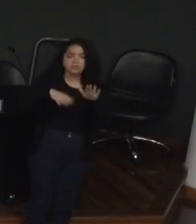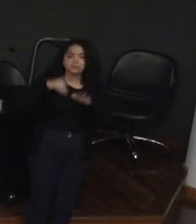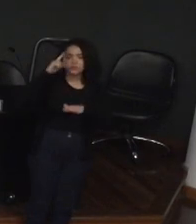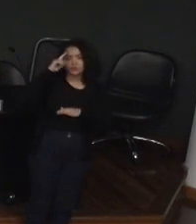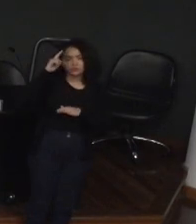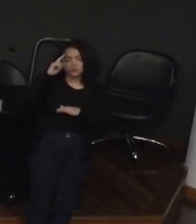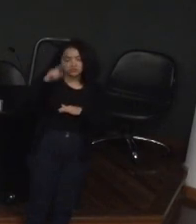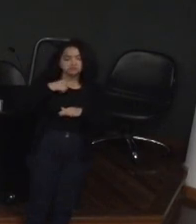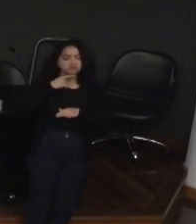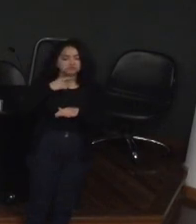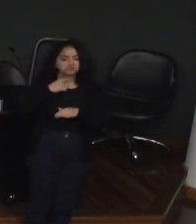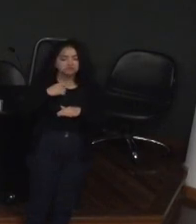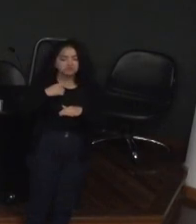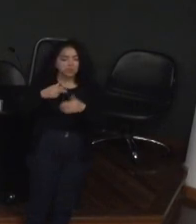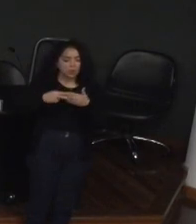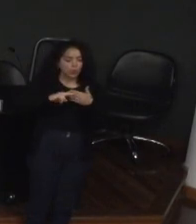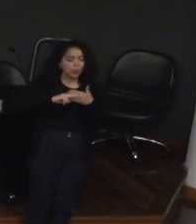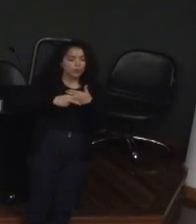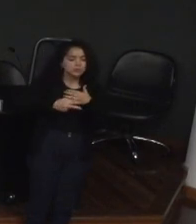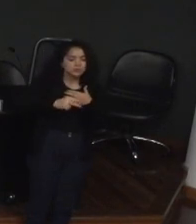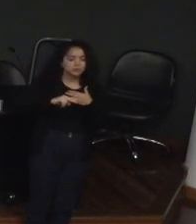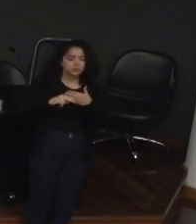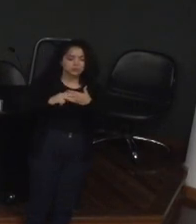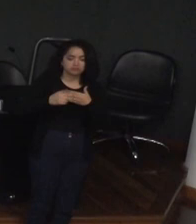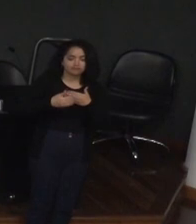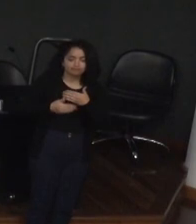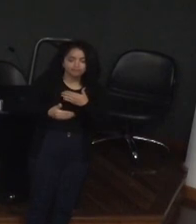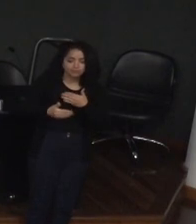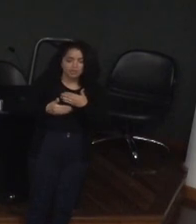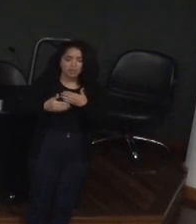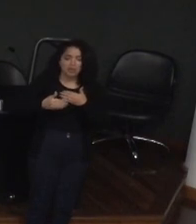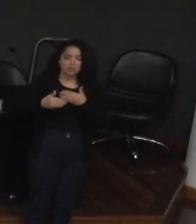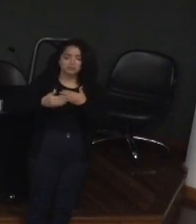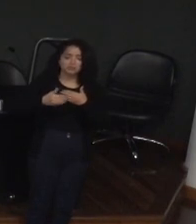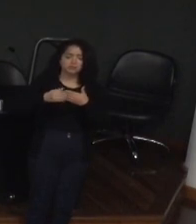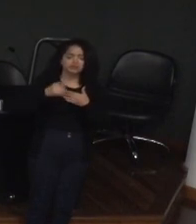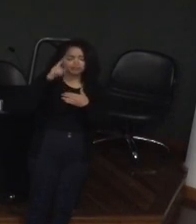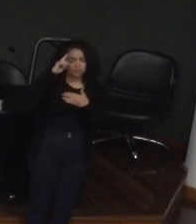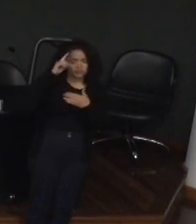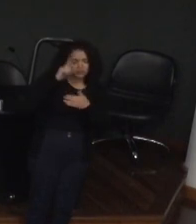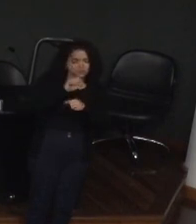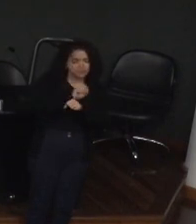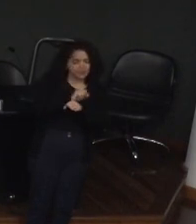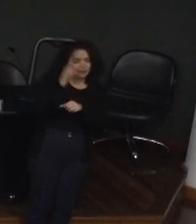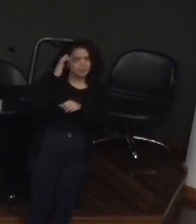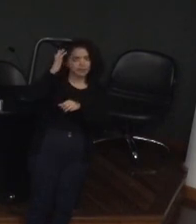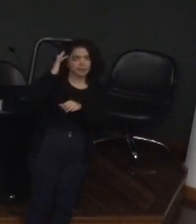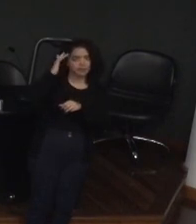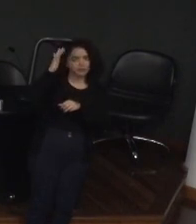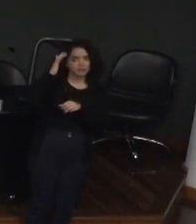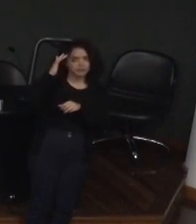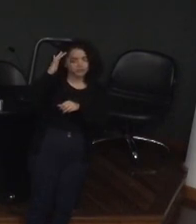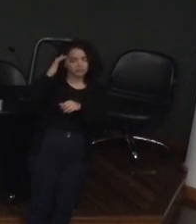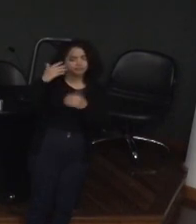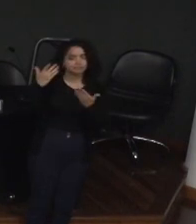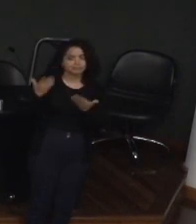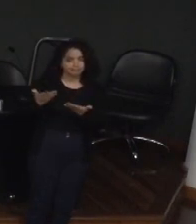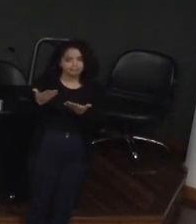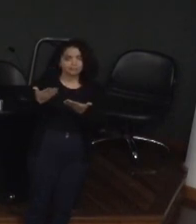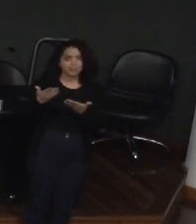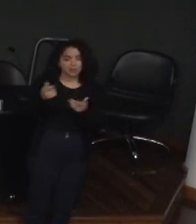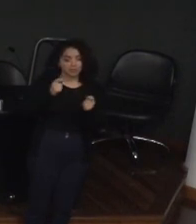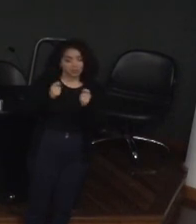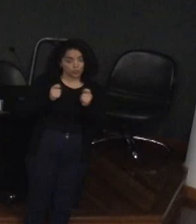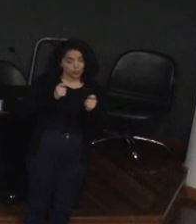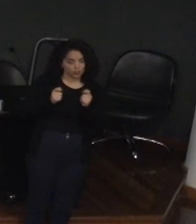e quais as consequências que isso pode gerar. Então, dificilmente a gente no dia a dia para para que as nossas almas nos alcancem, para a gente